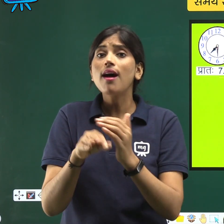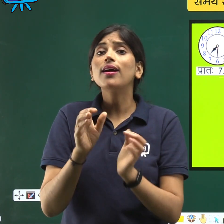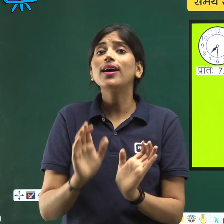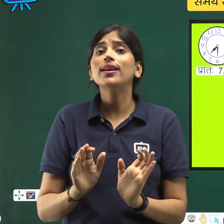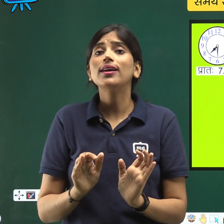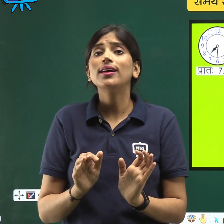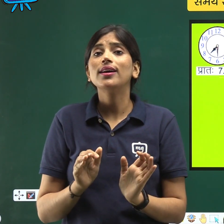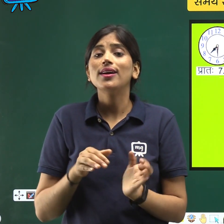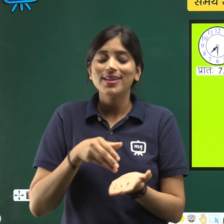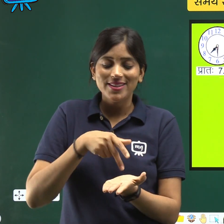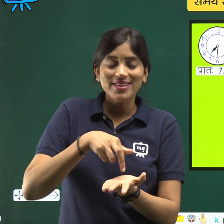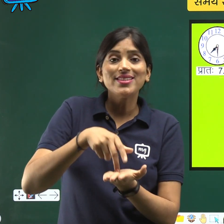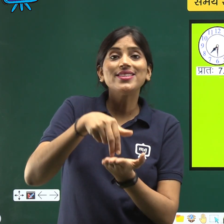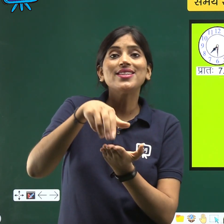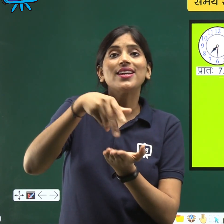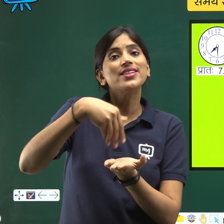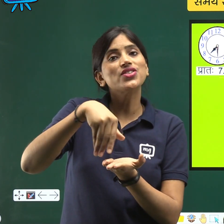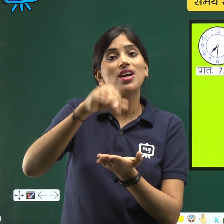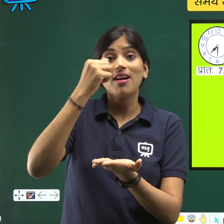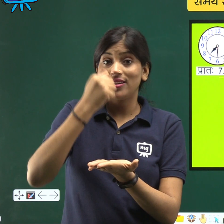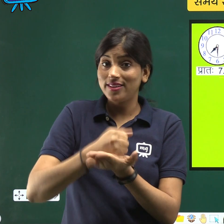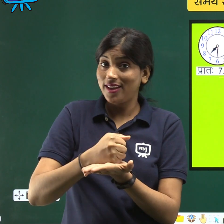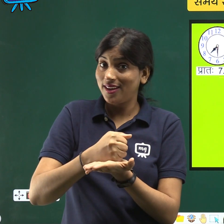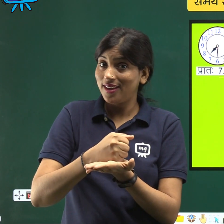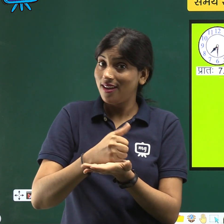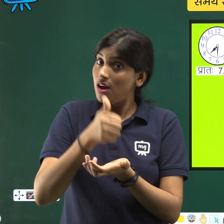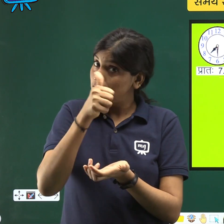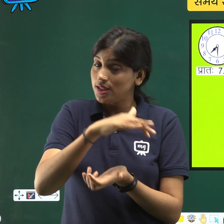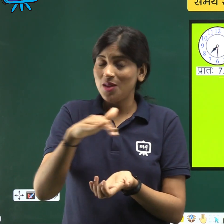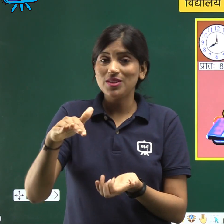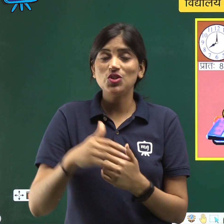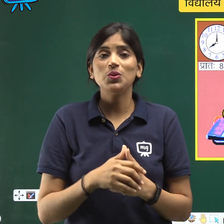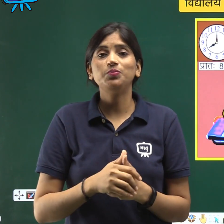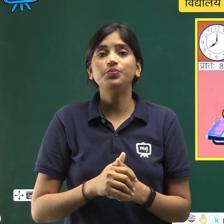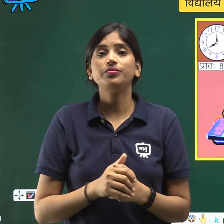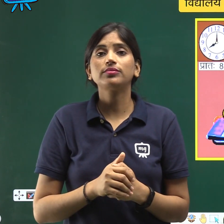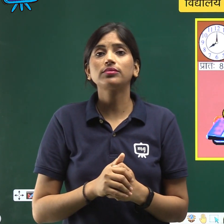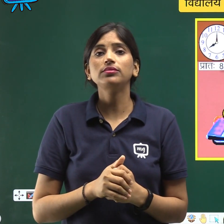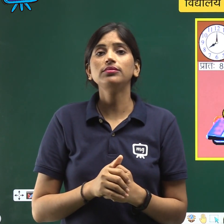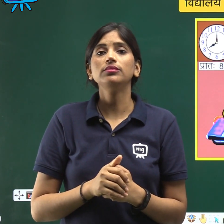रखकर जाना चाहिए। ठीक है बच्चों,